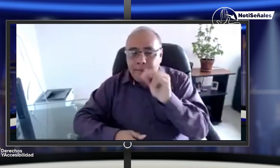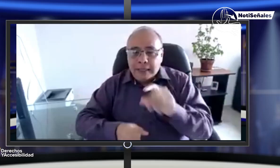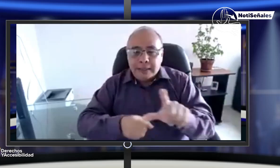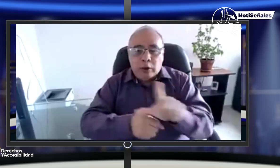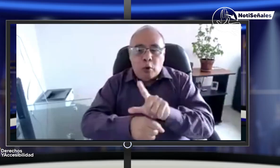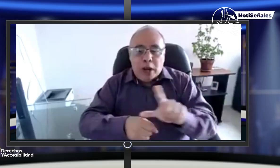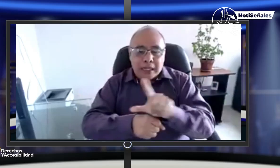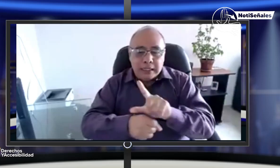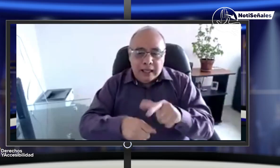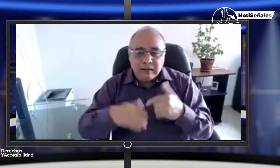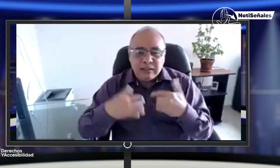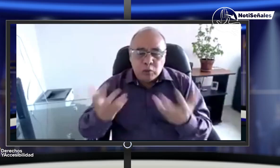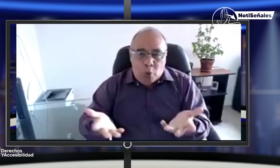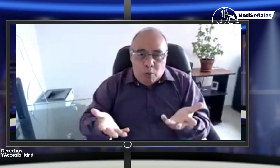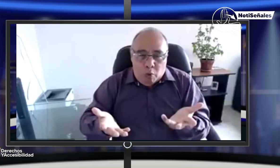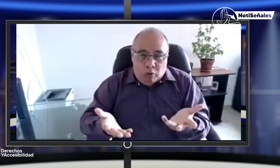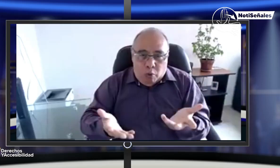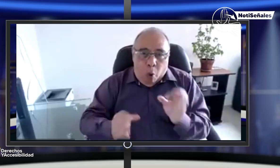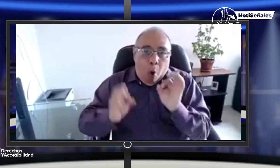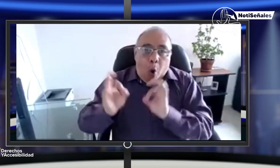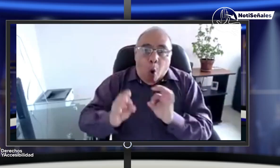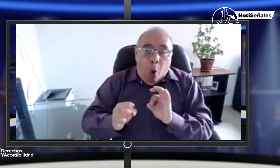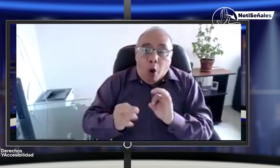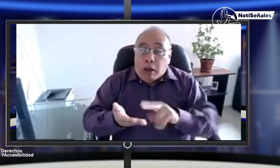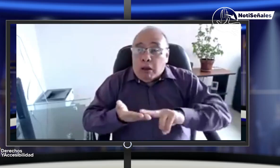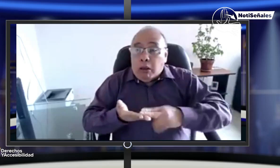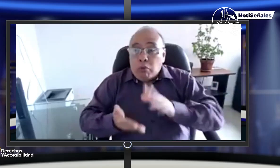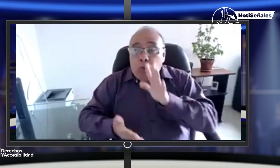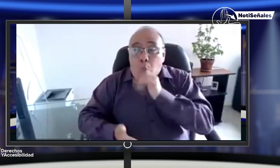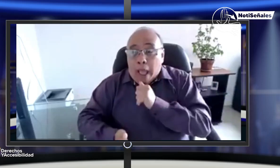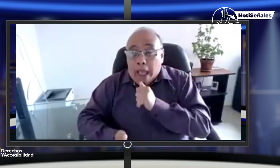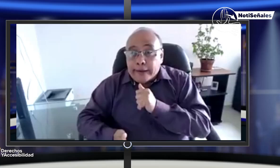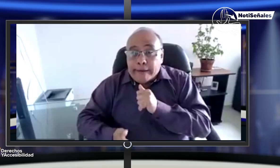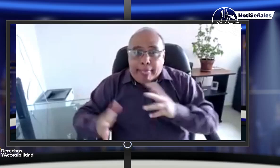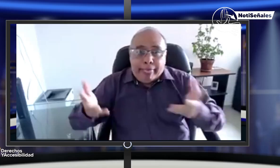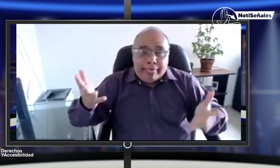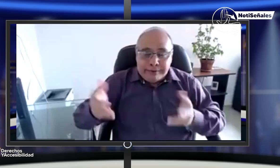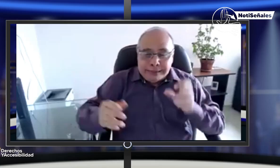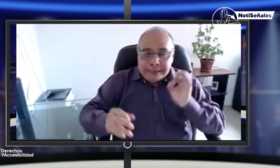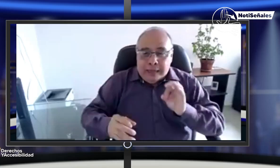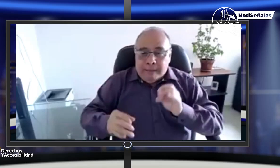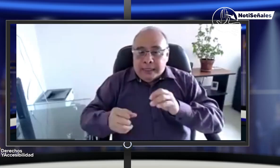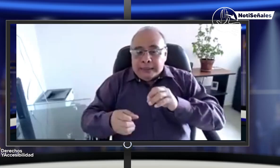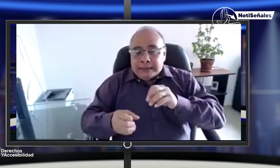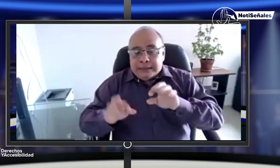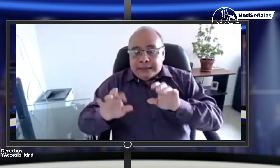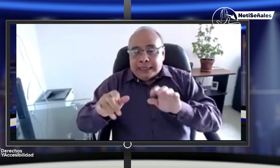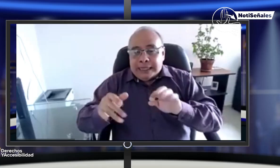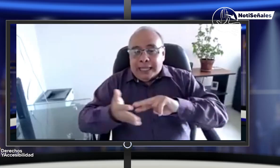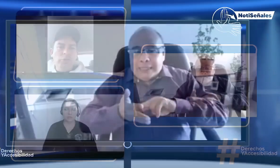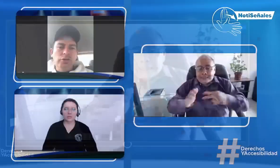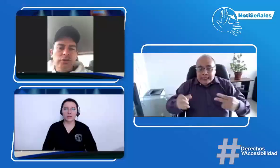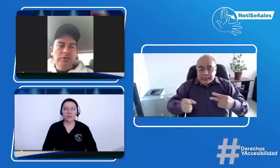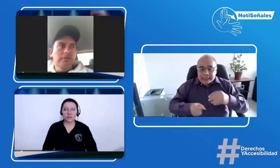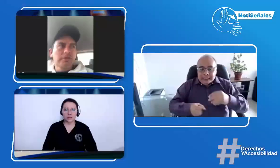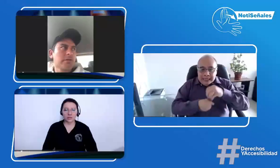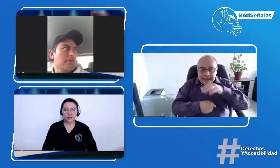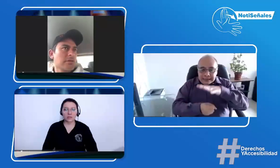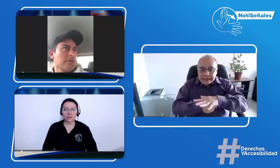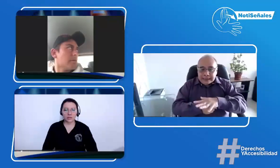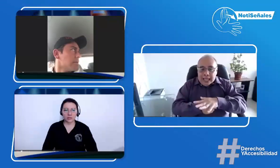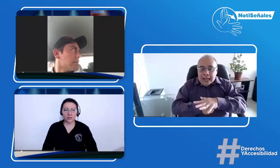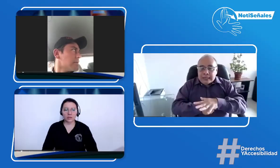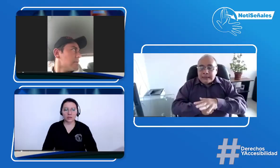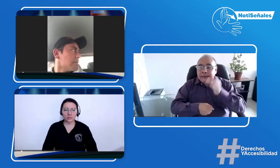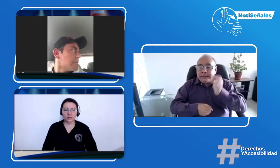parte distrital se pudiera dar garantía para que en las 20 localidades se pueda contar con el servicio de interpretación en las